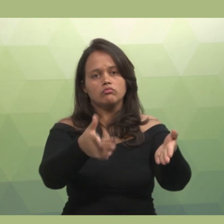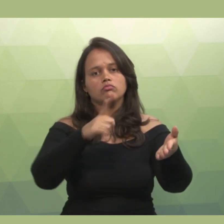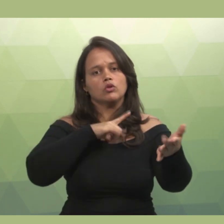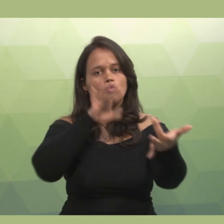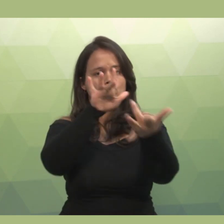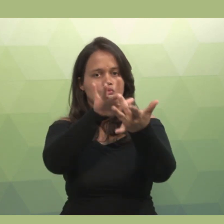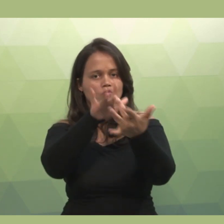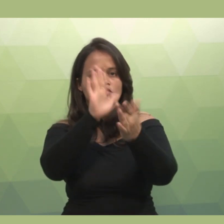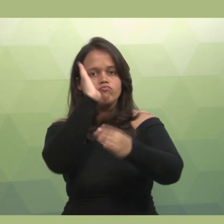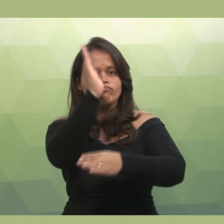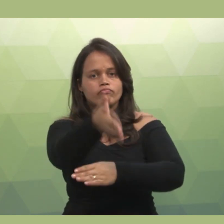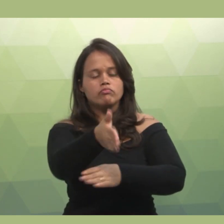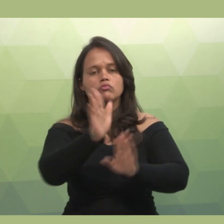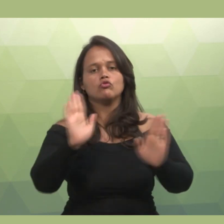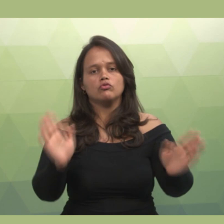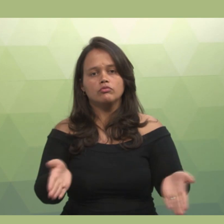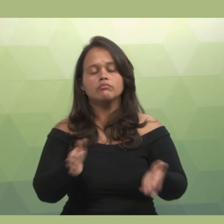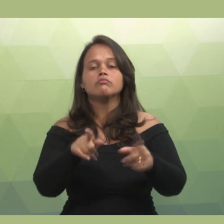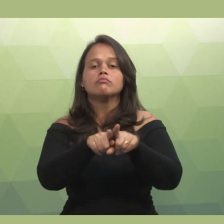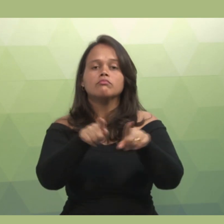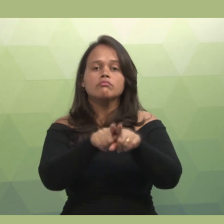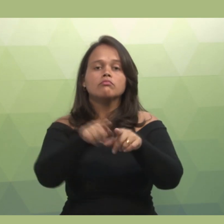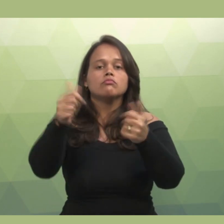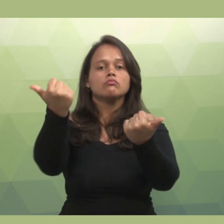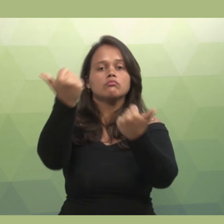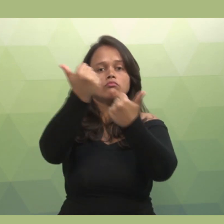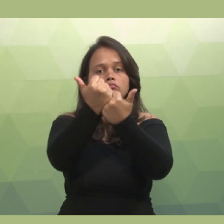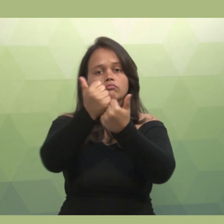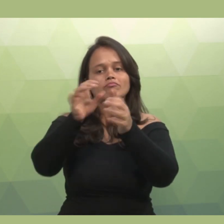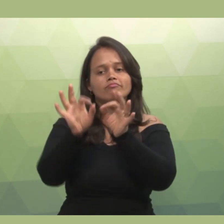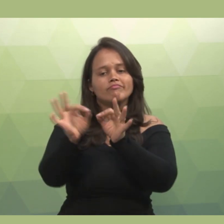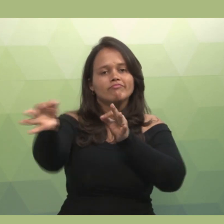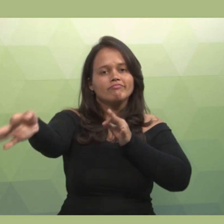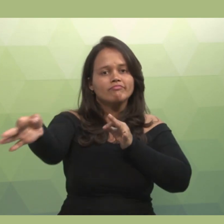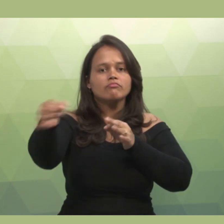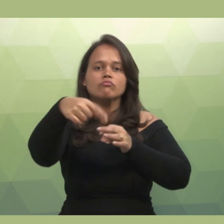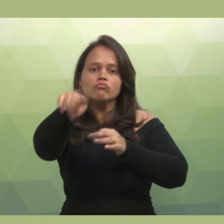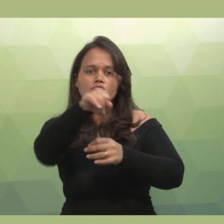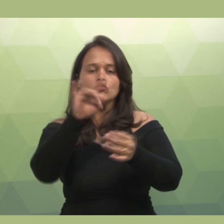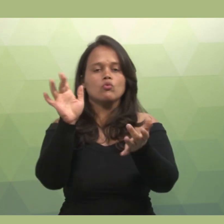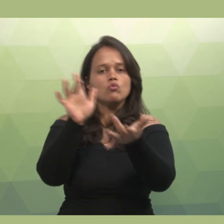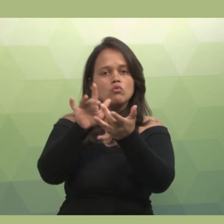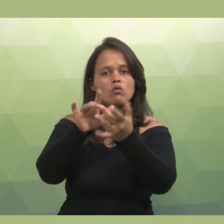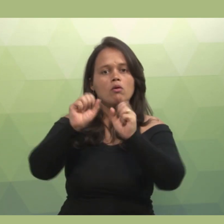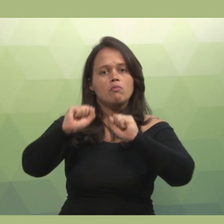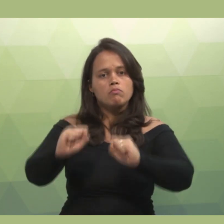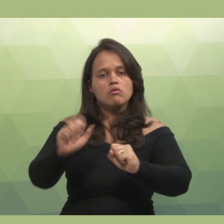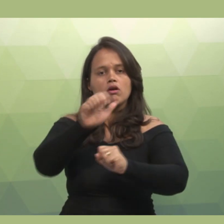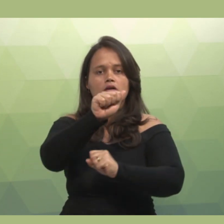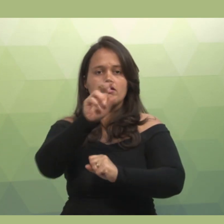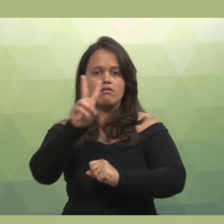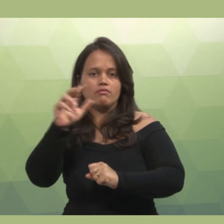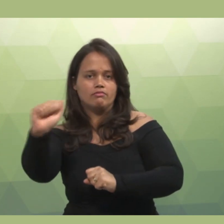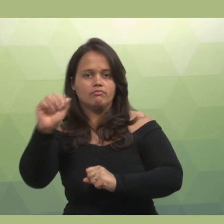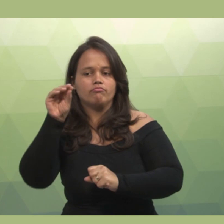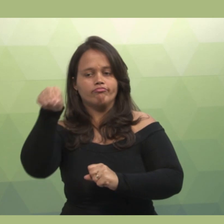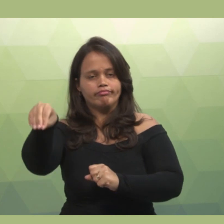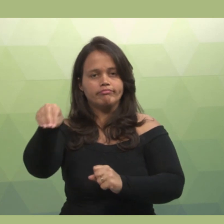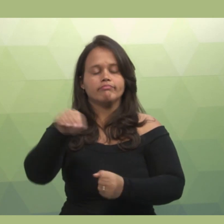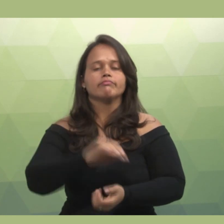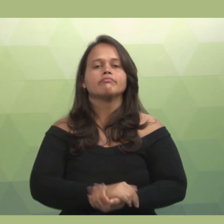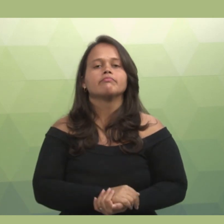o contato direto com vocês, e o tutor à distância com quem vocês entrarão em contato pelo ambiente virtual de